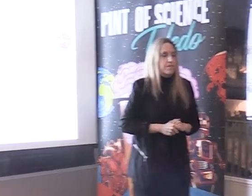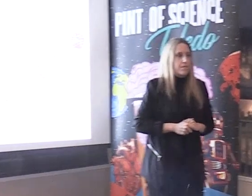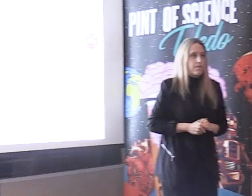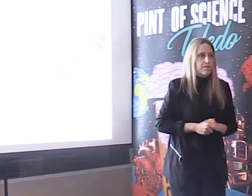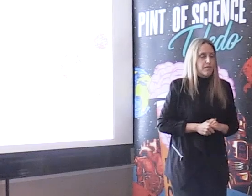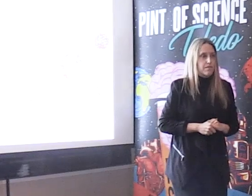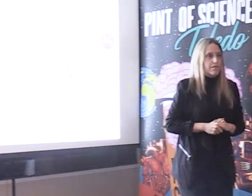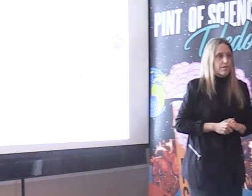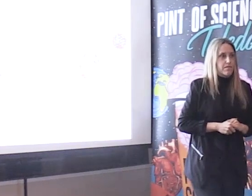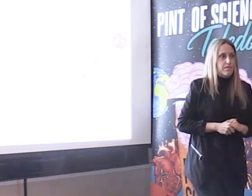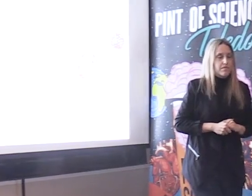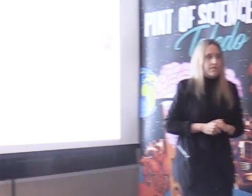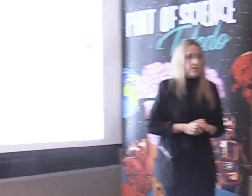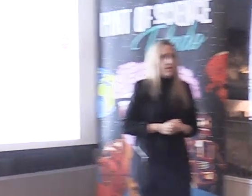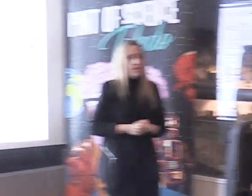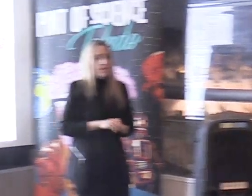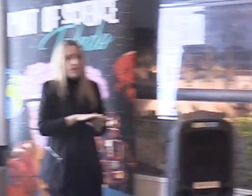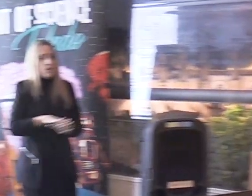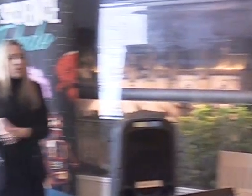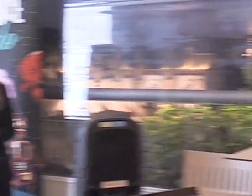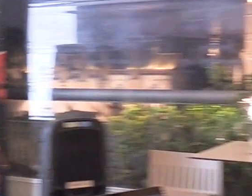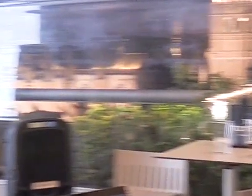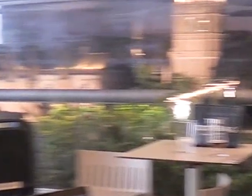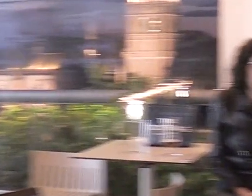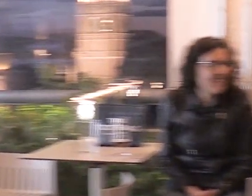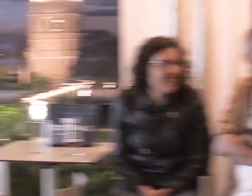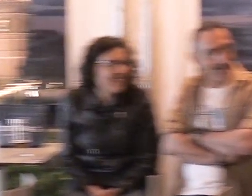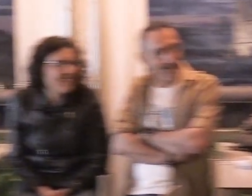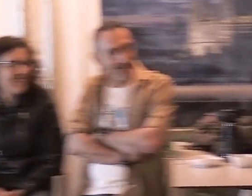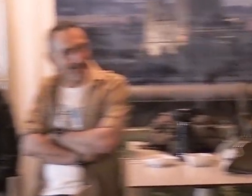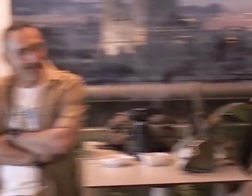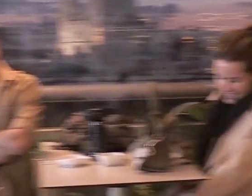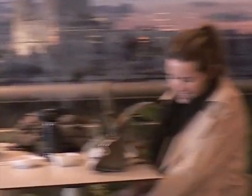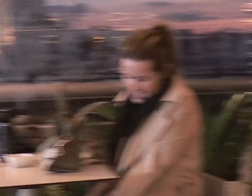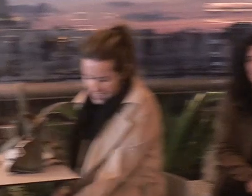Vale. Yo tenía una última duda, no sé si habrá más, a ver si soy capaz de...